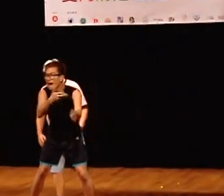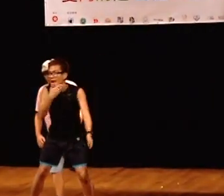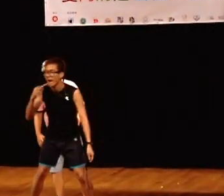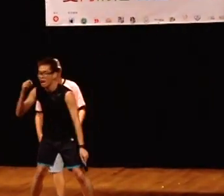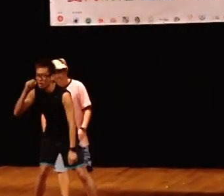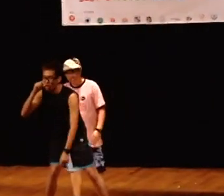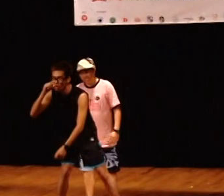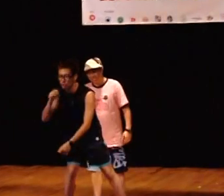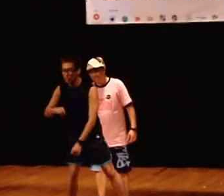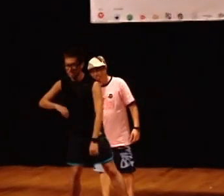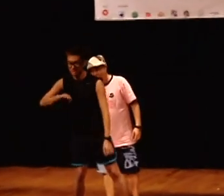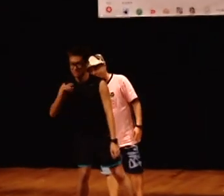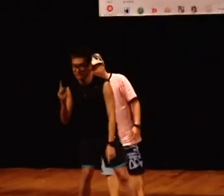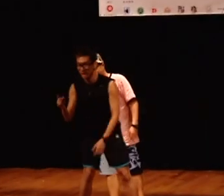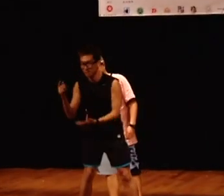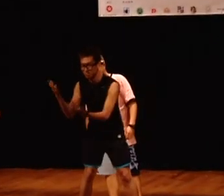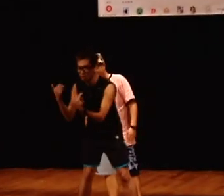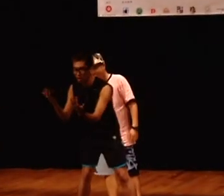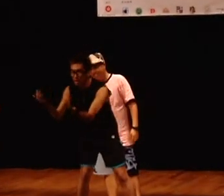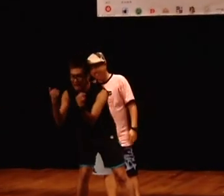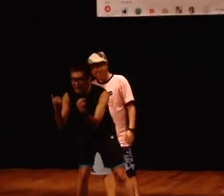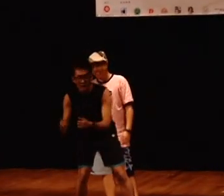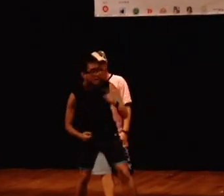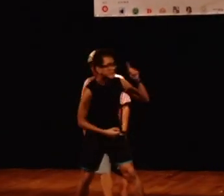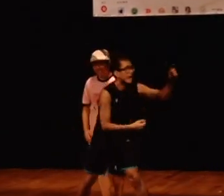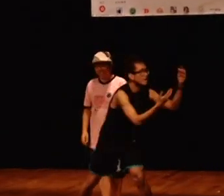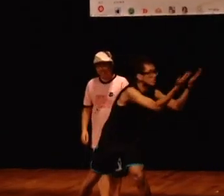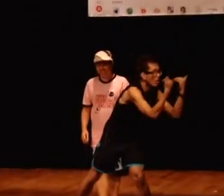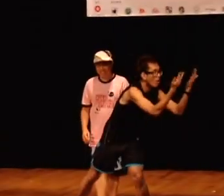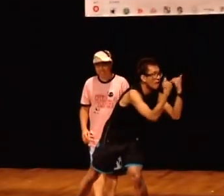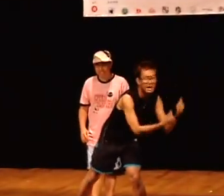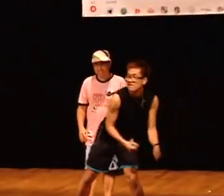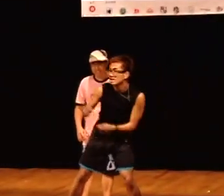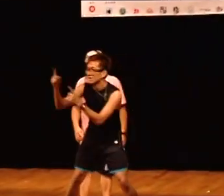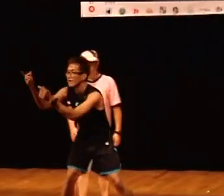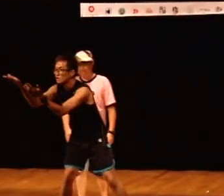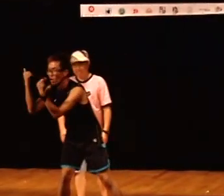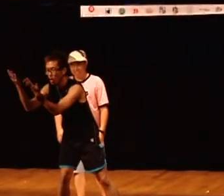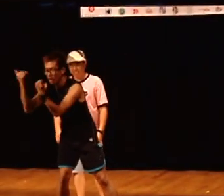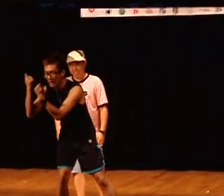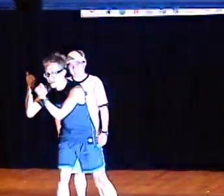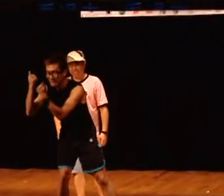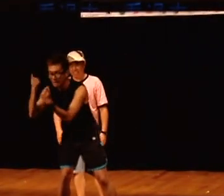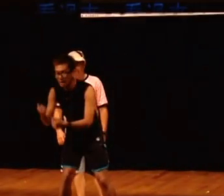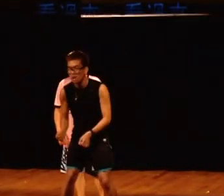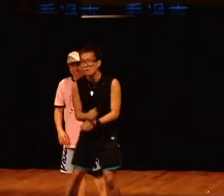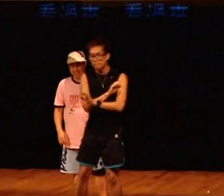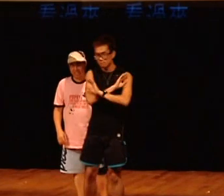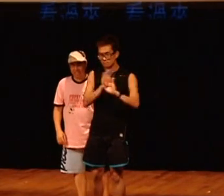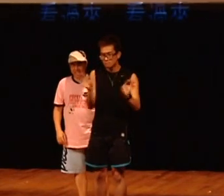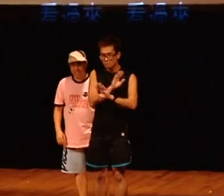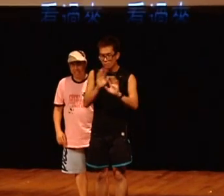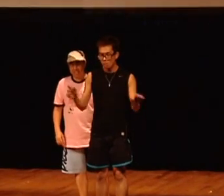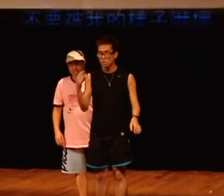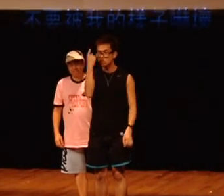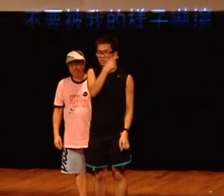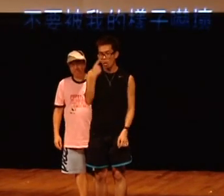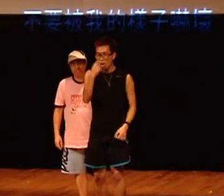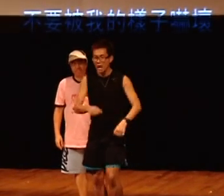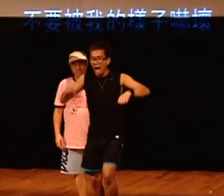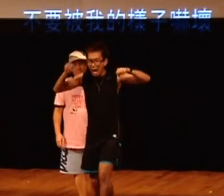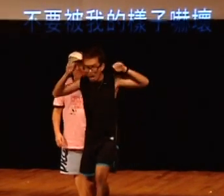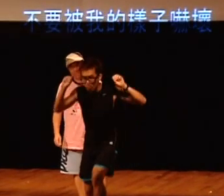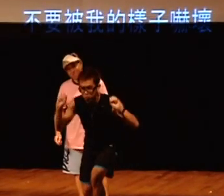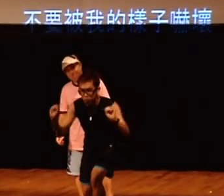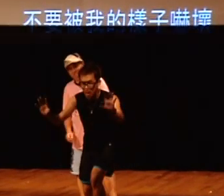对面的女孩看过来，看过来，看过来，不